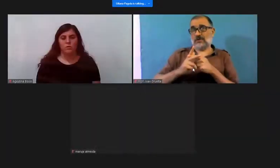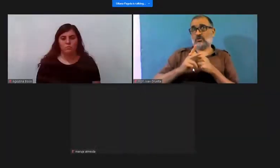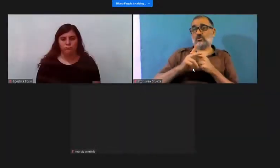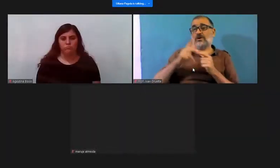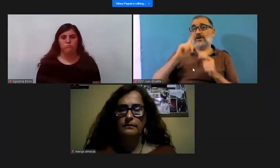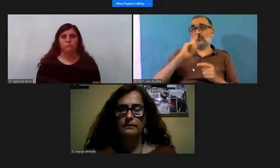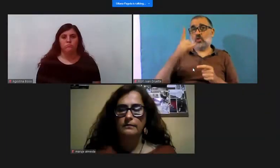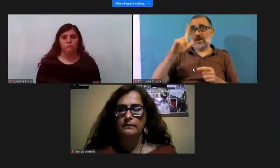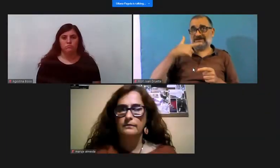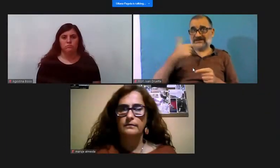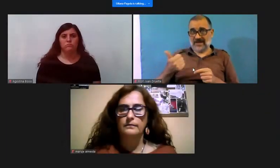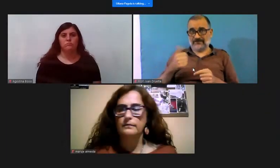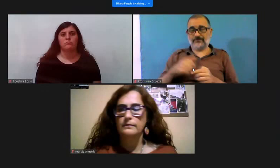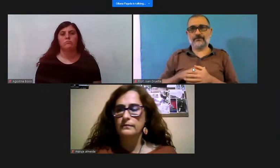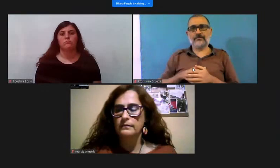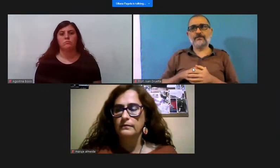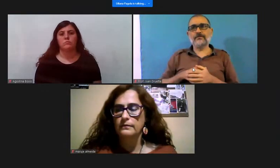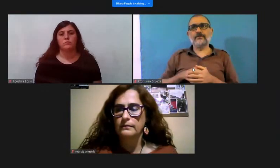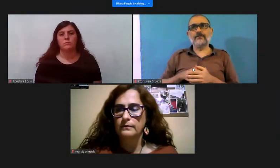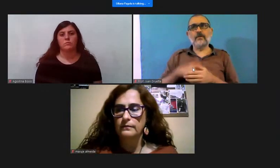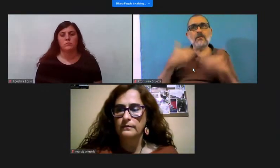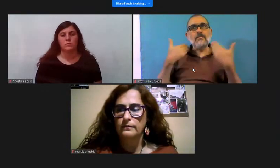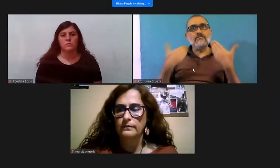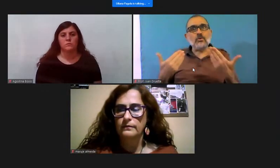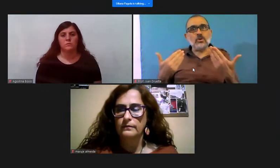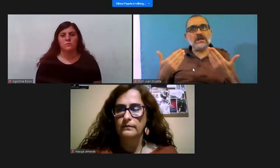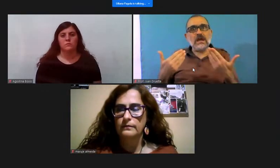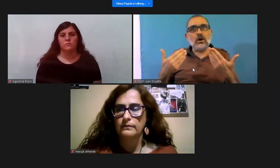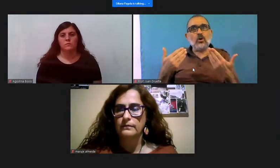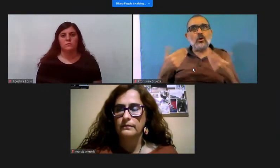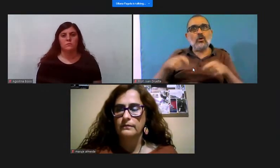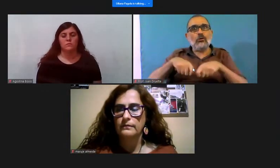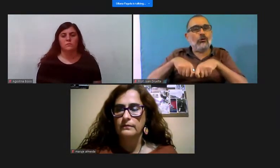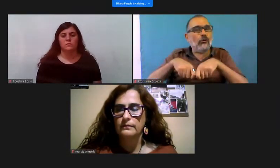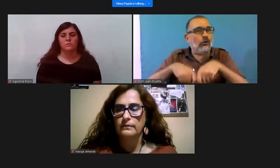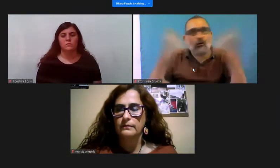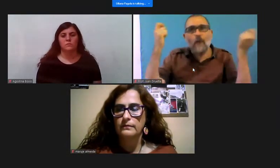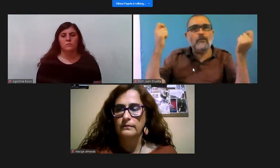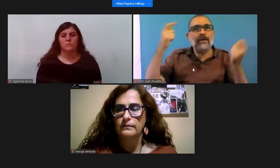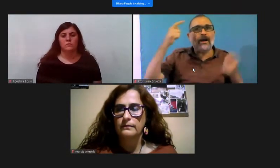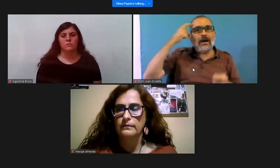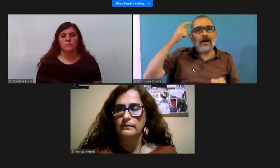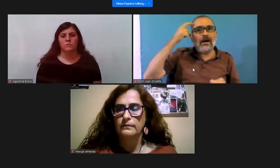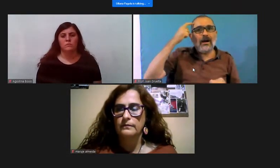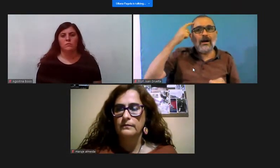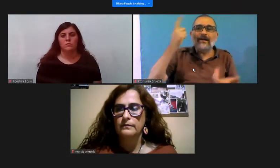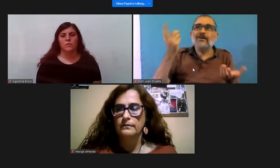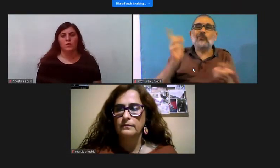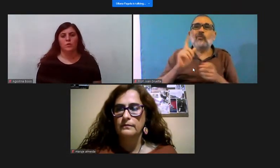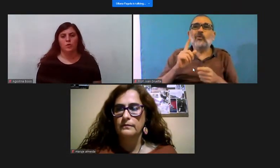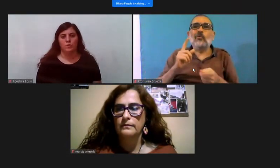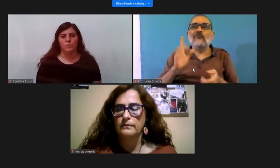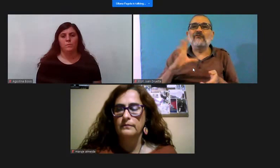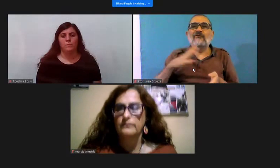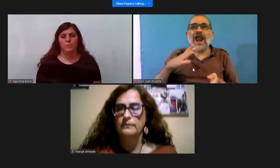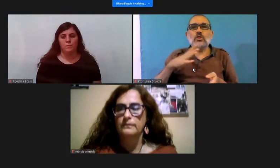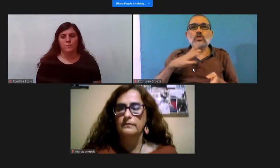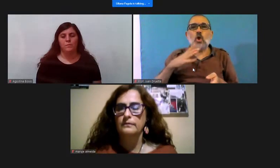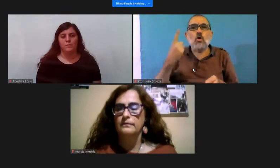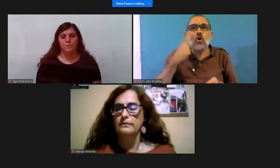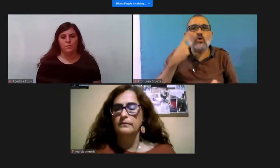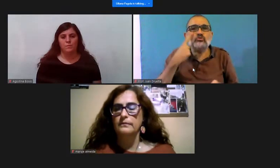muchas referentes, sordos y sordas, que estudiaron en la TULSA y que pudieron romper con